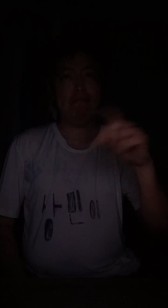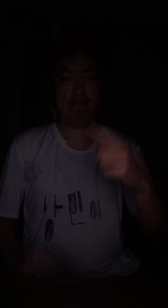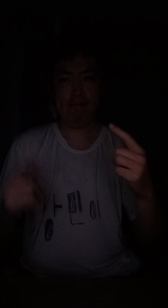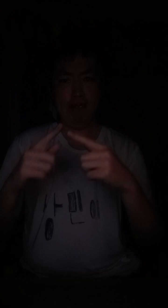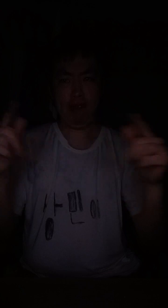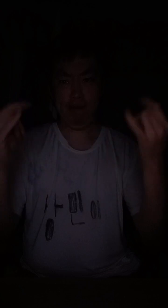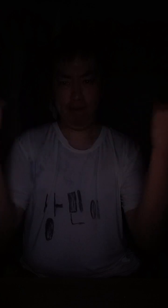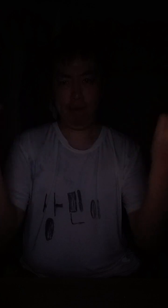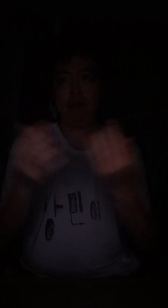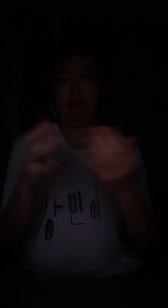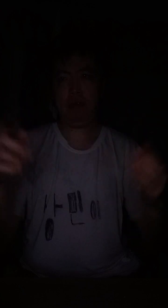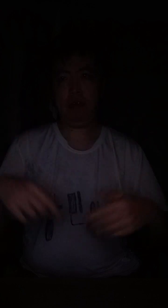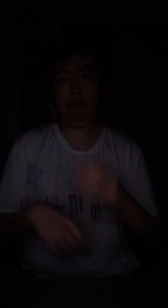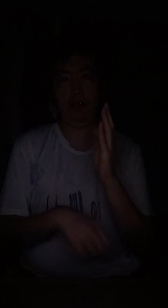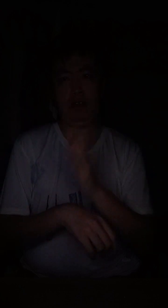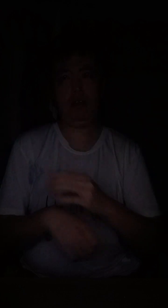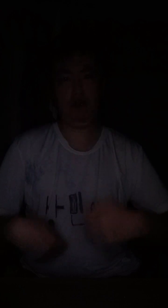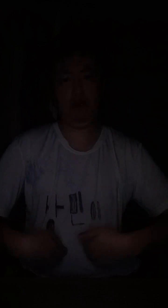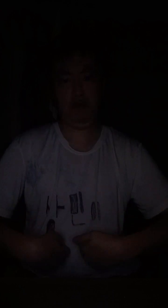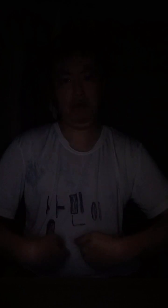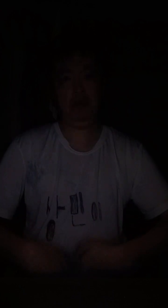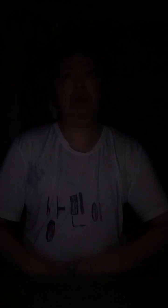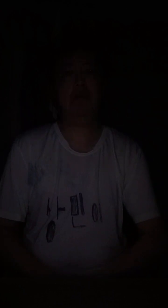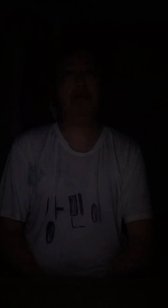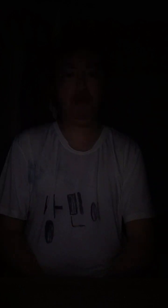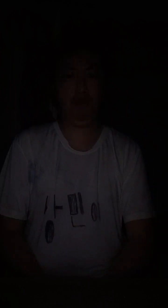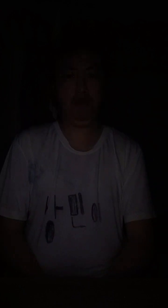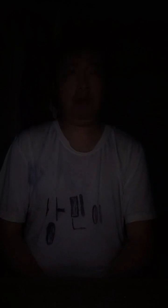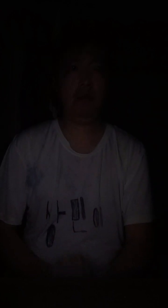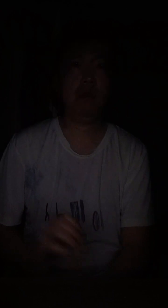면할 수 있다는 푸념이 나오고 있습니다. MBC 뉴스 송정근입니다.